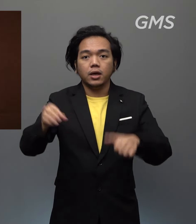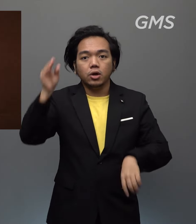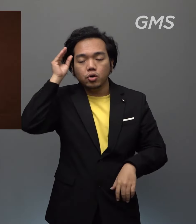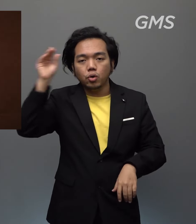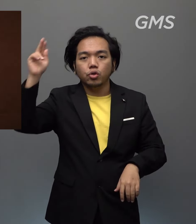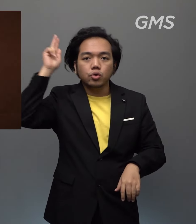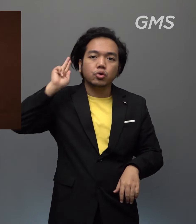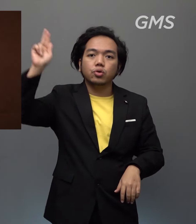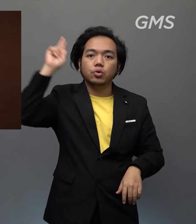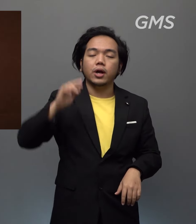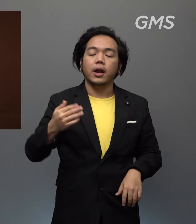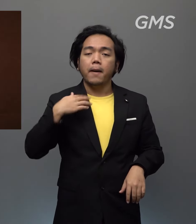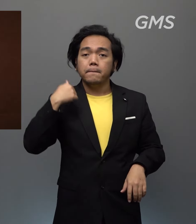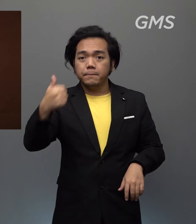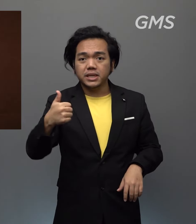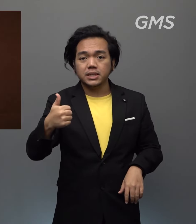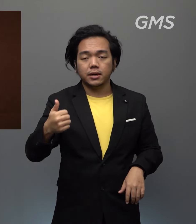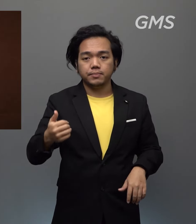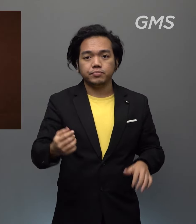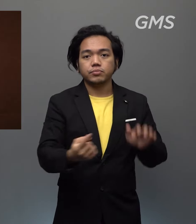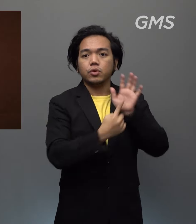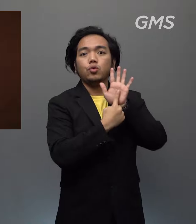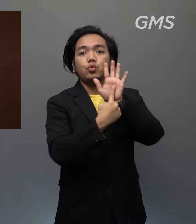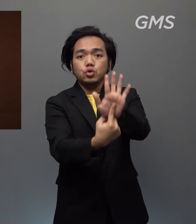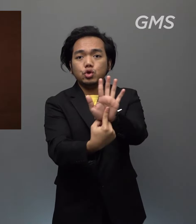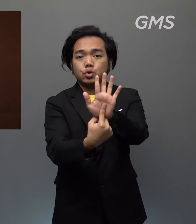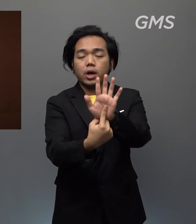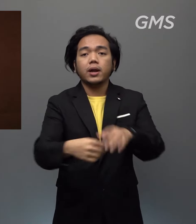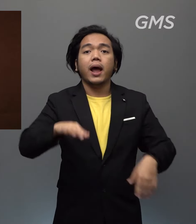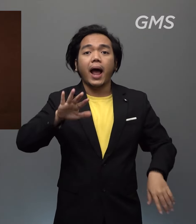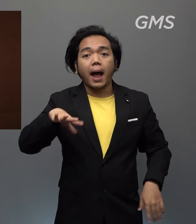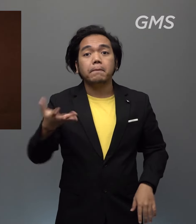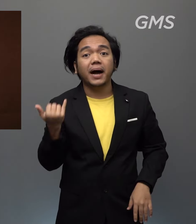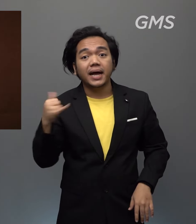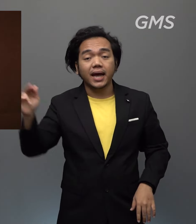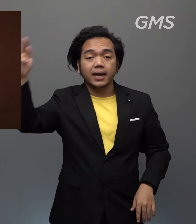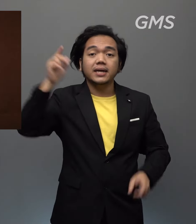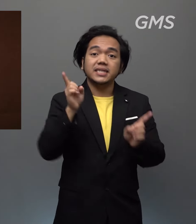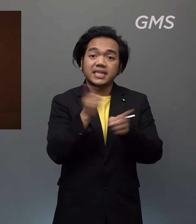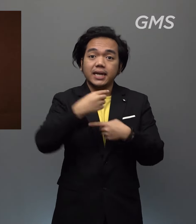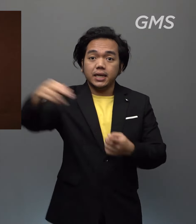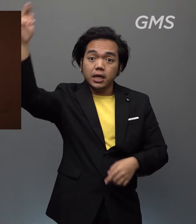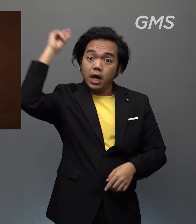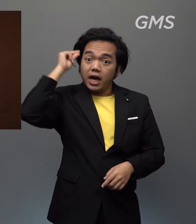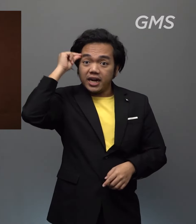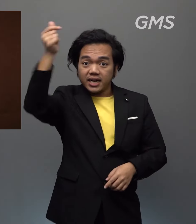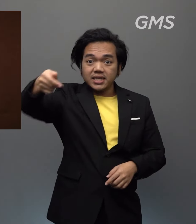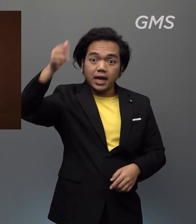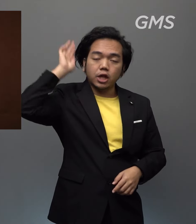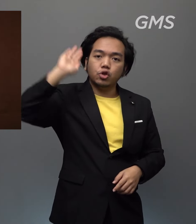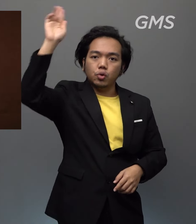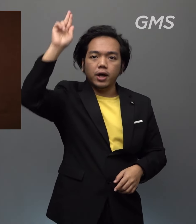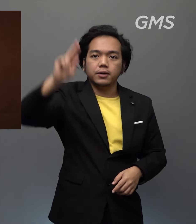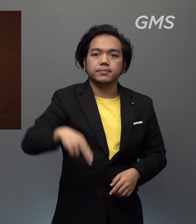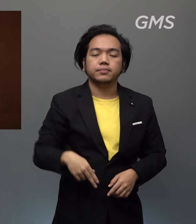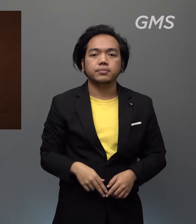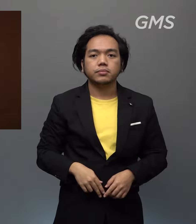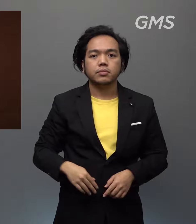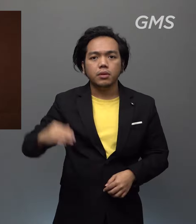bisa menyatakan apa yang menjadi rencananya, apa yang menjadi plannya, masa depan apa yang